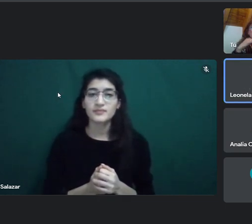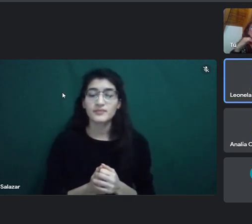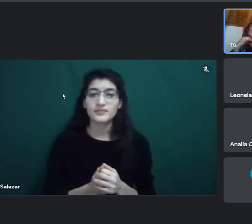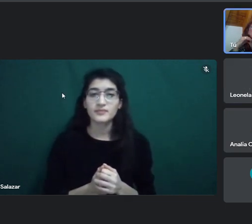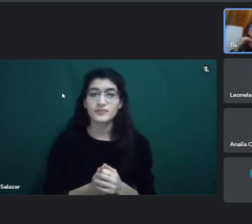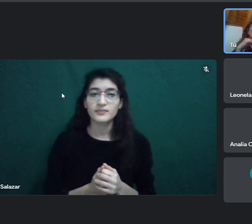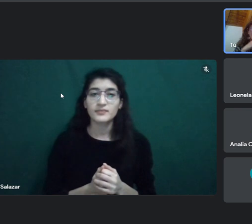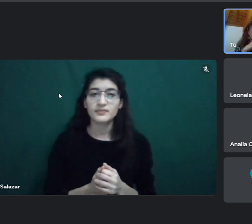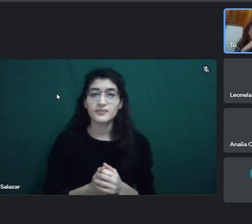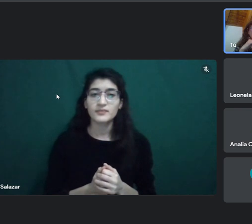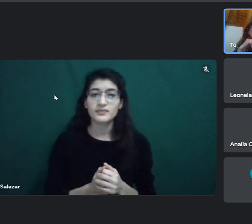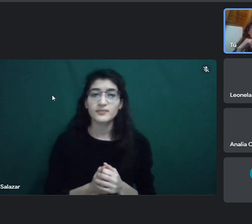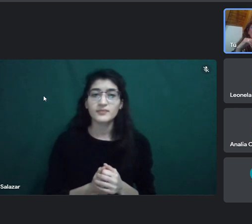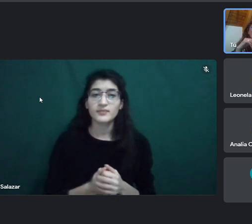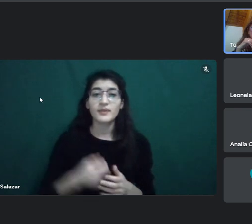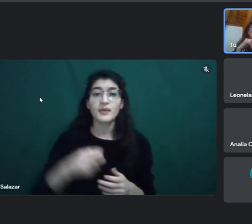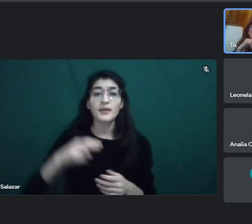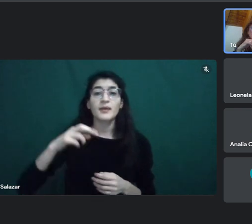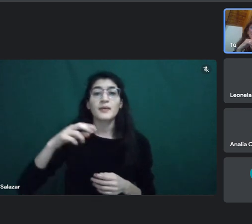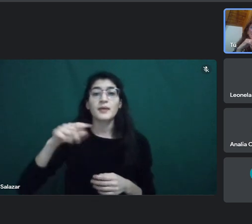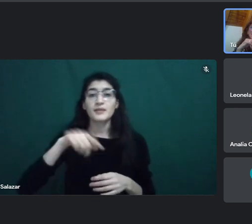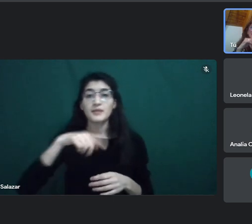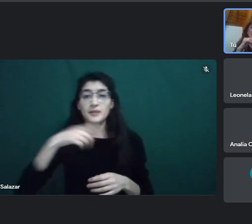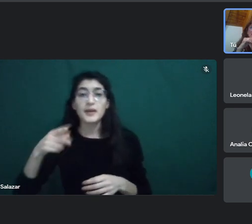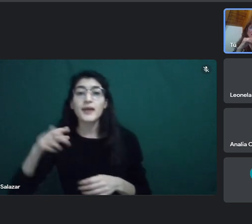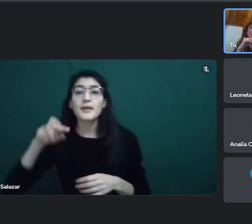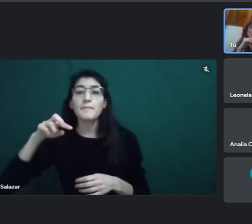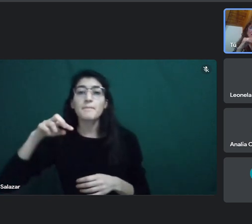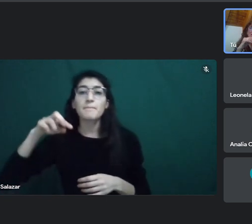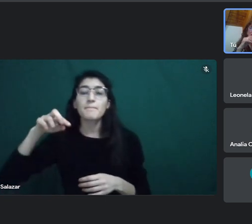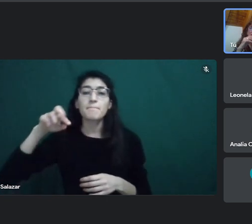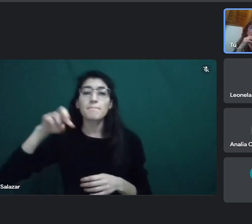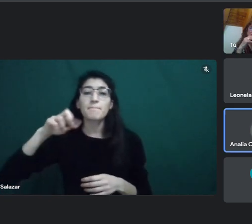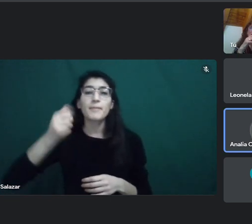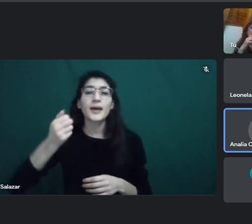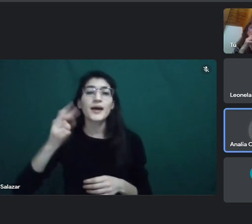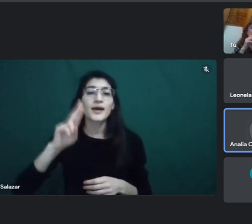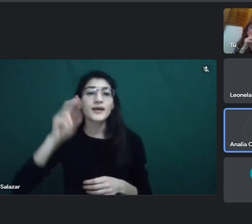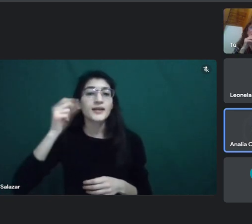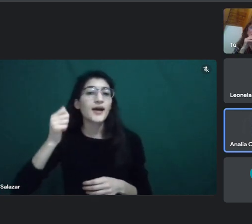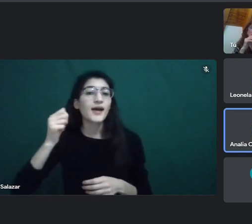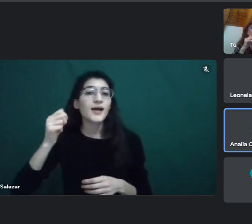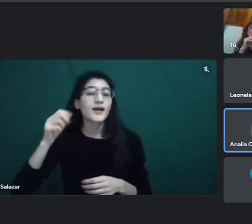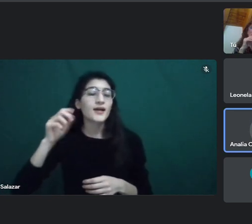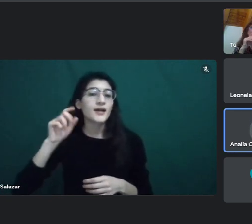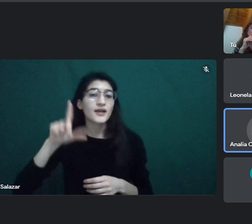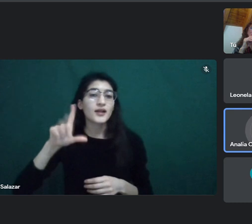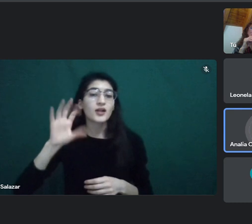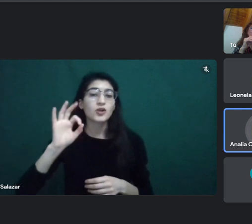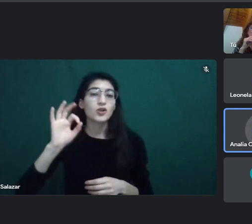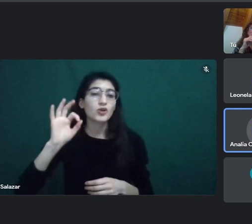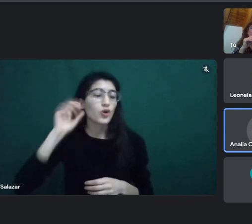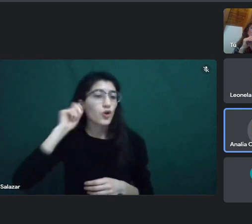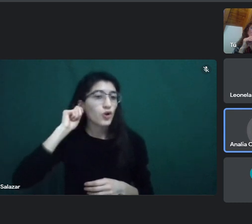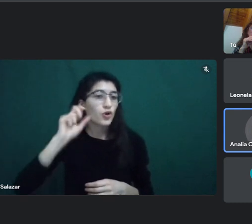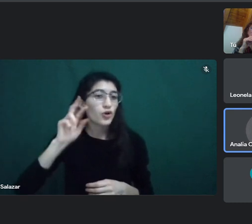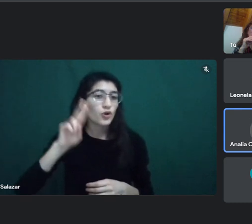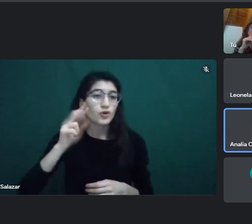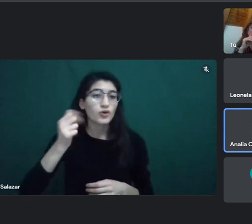Para lograr sería, para lograr. Ah, eso. Para lograr los